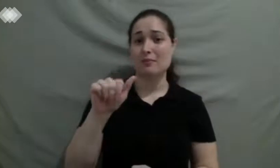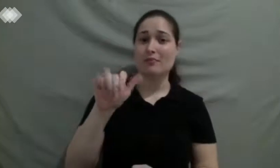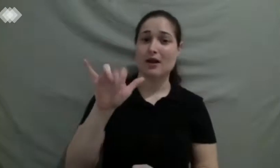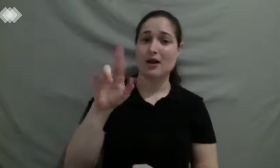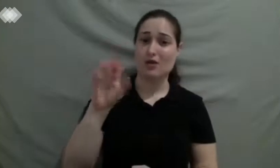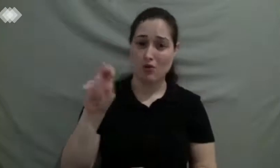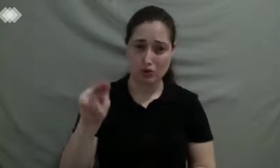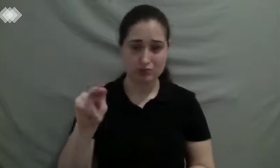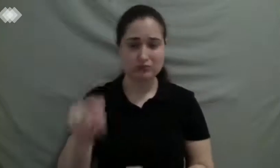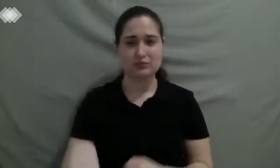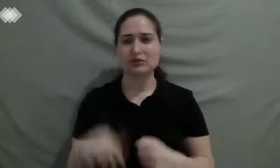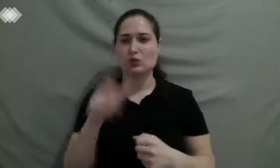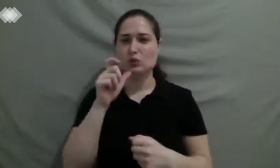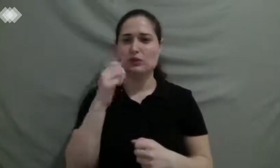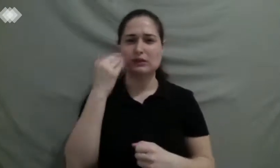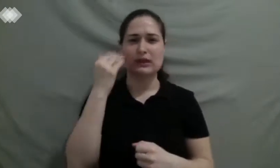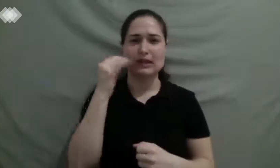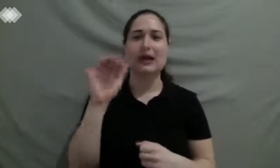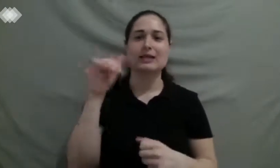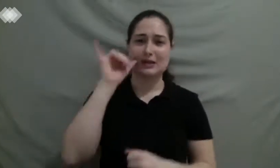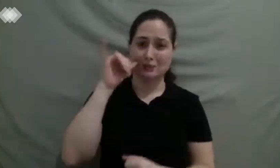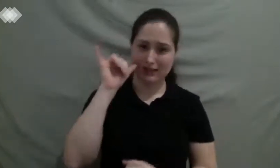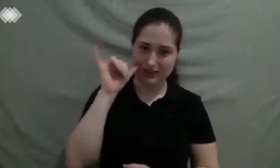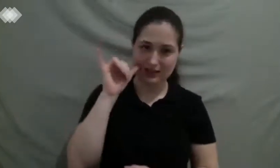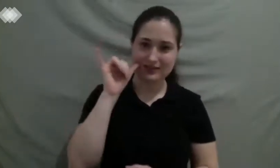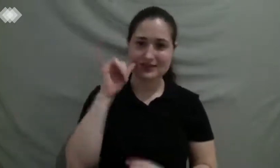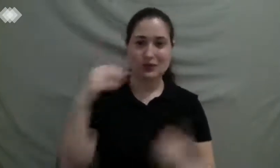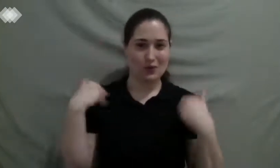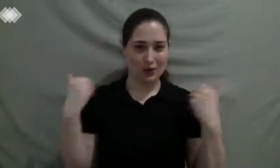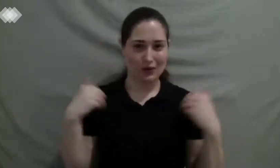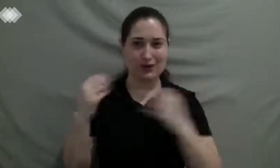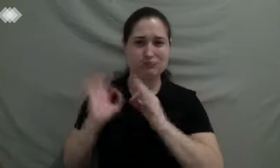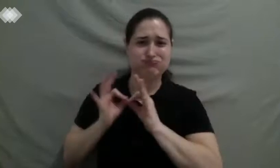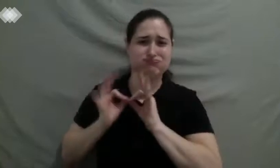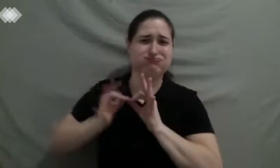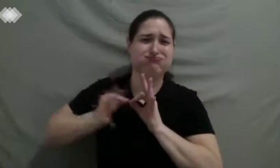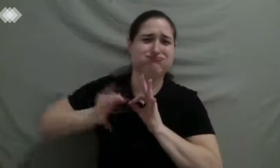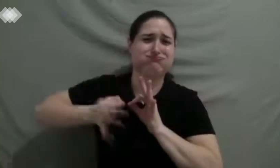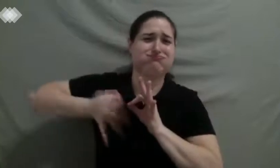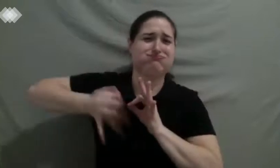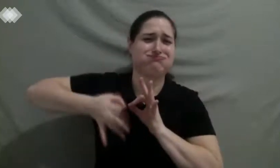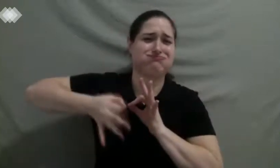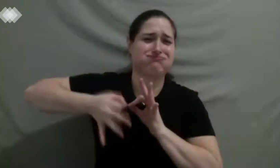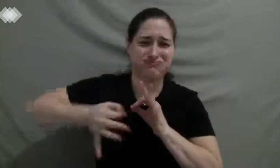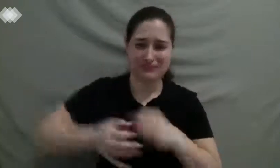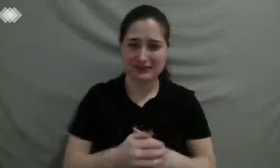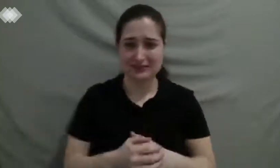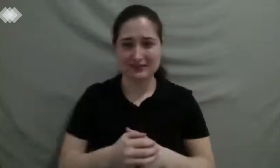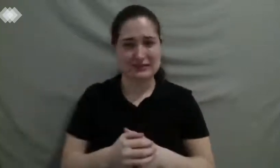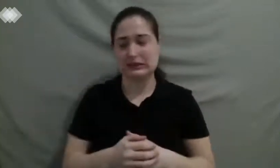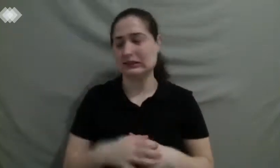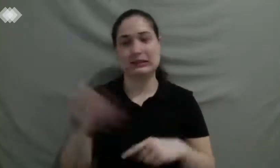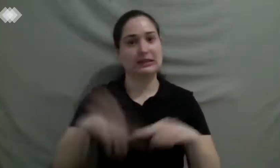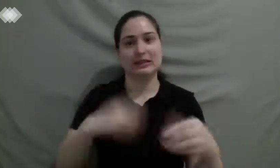No quiero pasar por alto a Yasmín, la jovencita que estuvo interpretando. No tenemos cómo